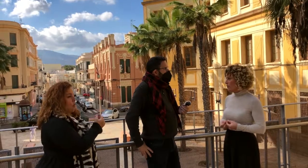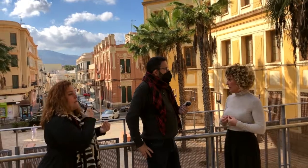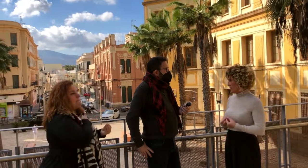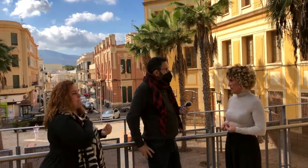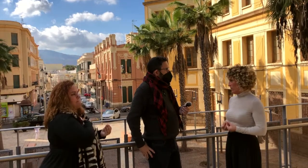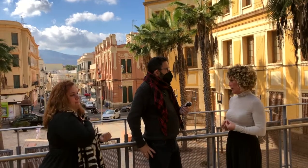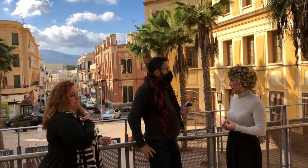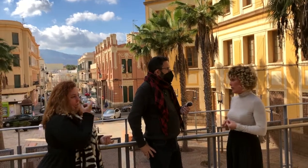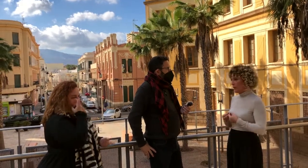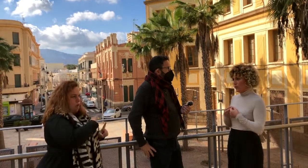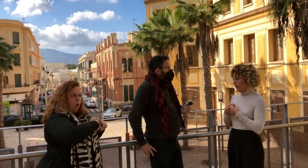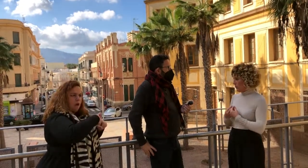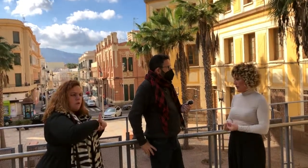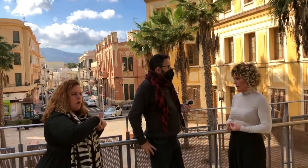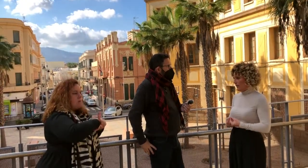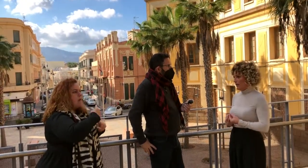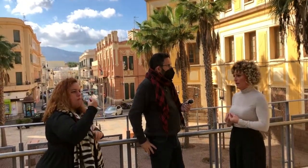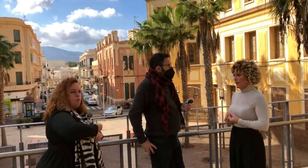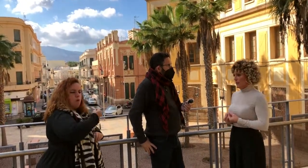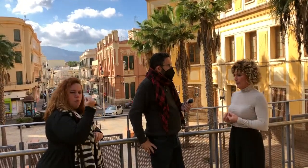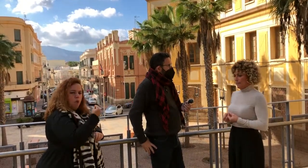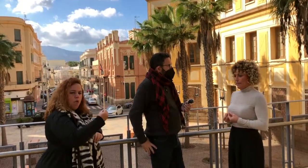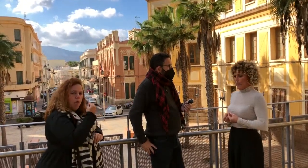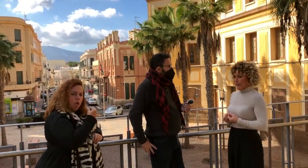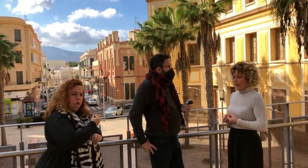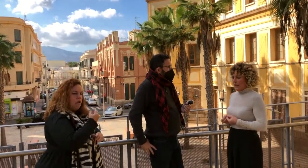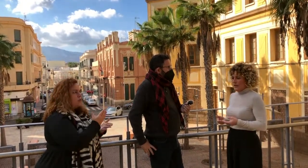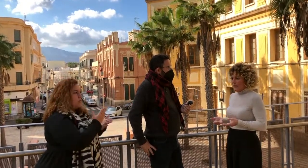nivel buenísimo, es una buena estudiante.